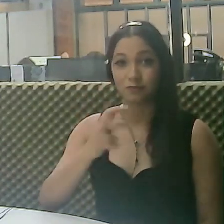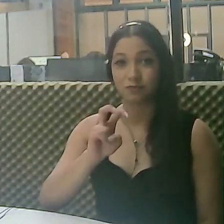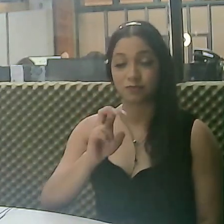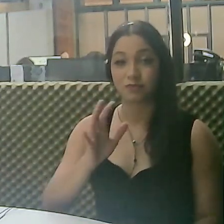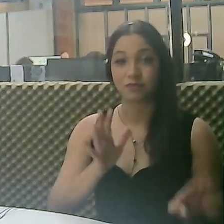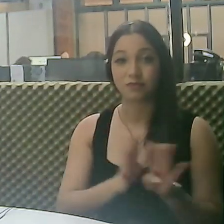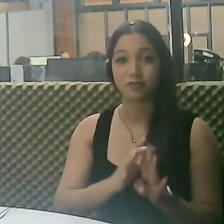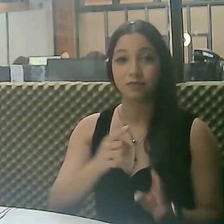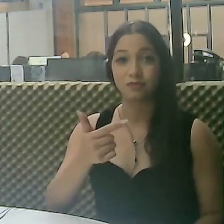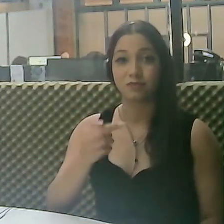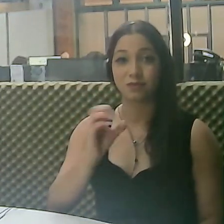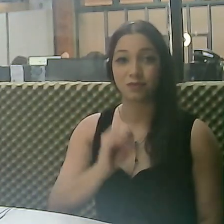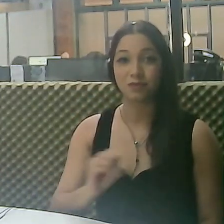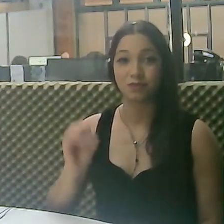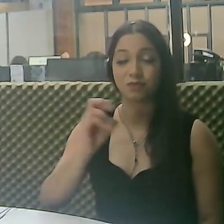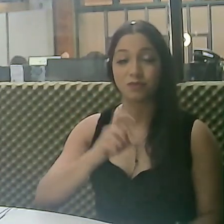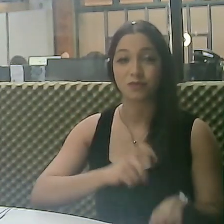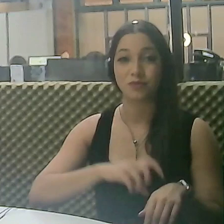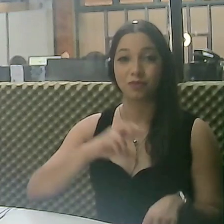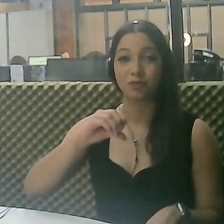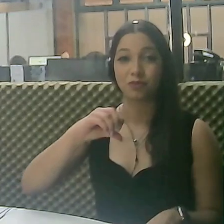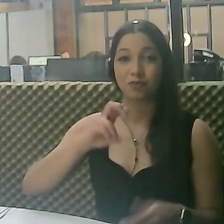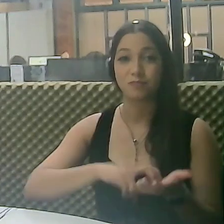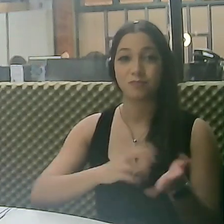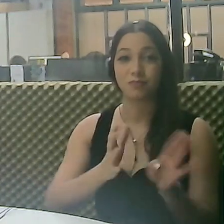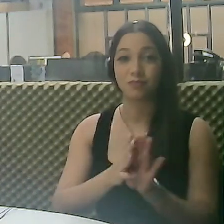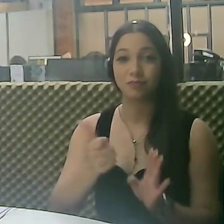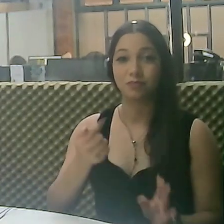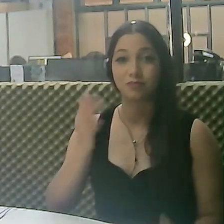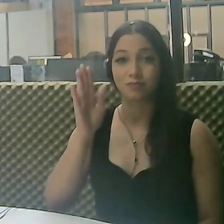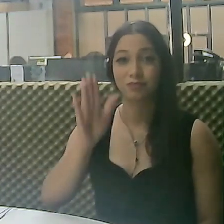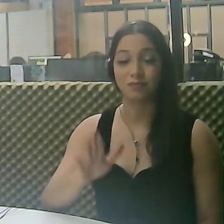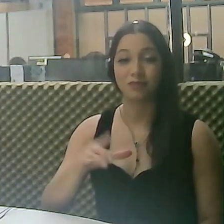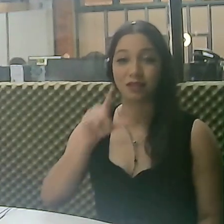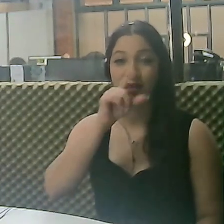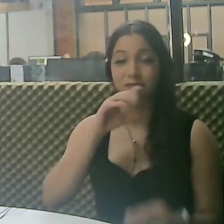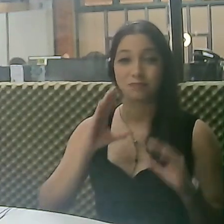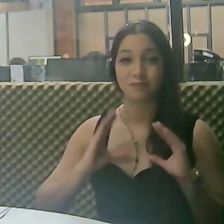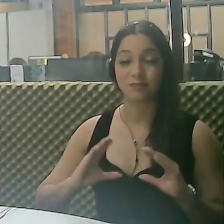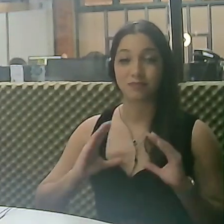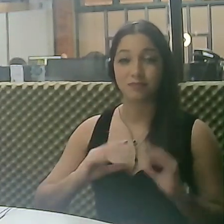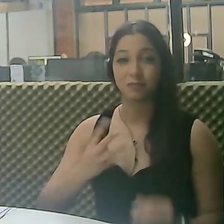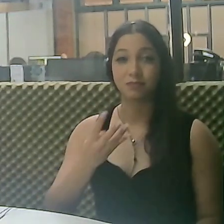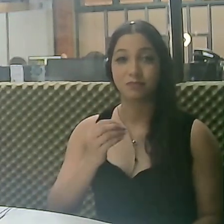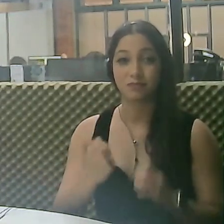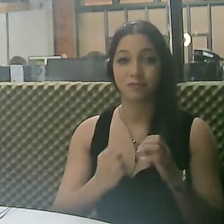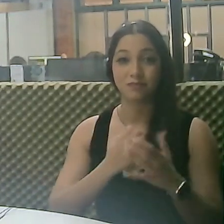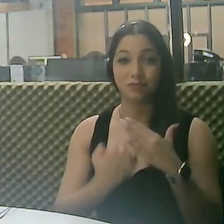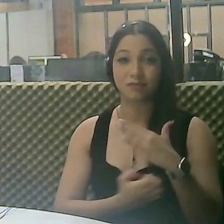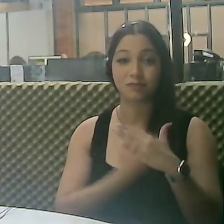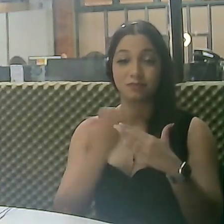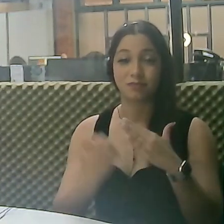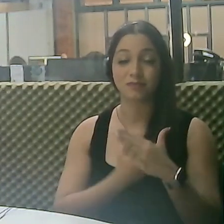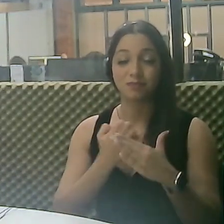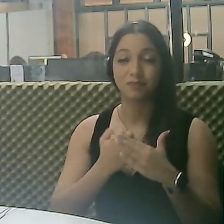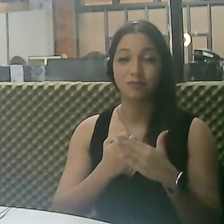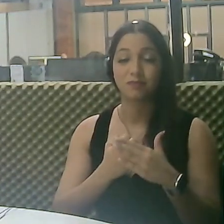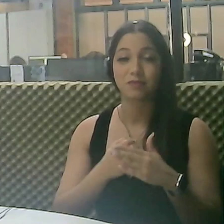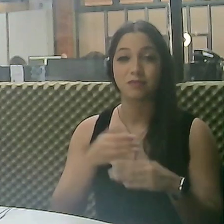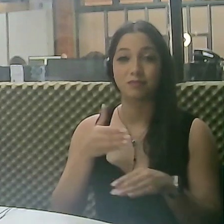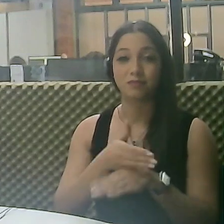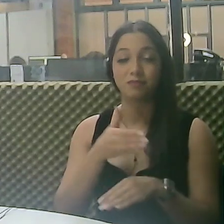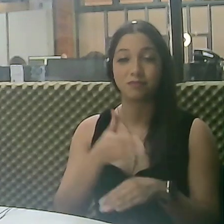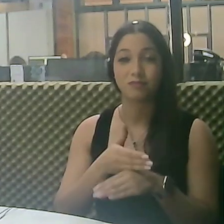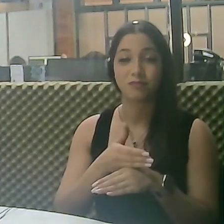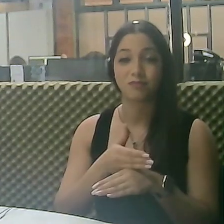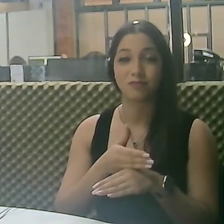27 de outubro, das 9 da manhã às 5 da tarde, na Arena Sabiazinho. São 40 empresas e prestadores de serviços participantes